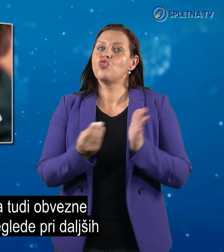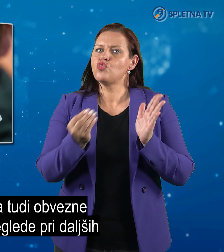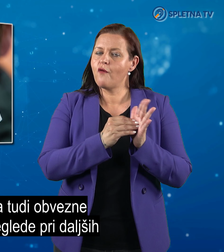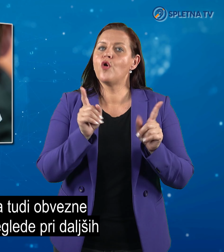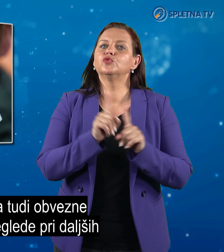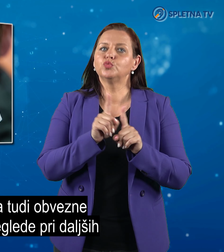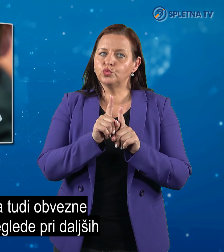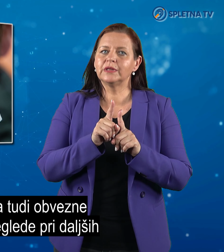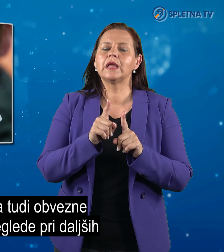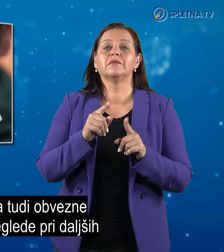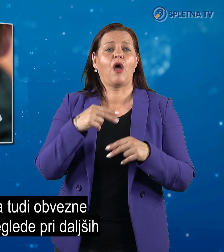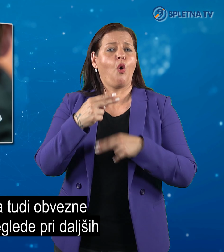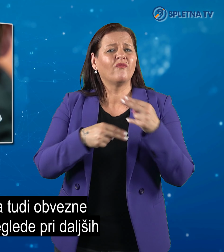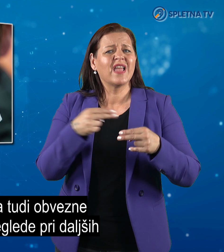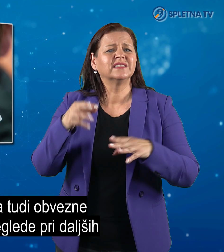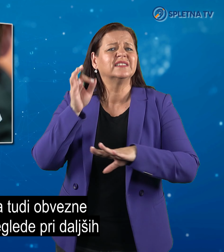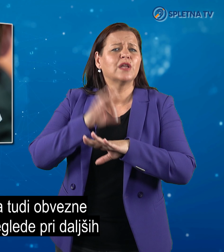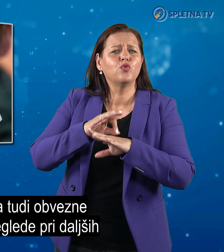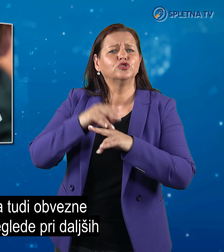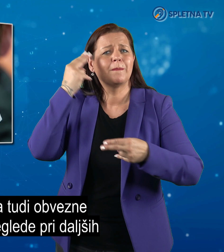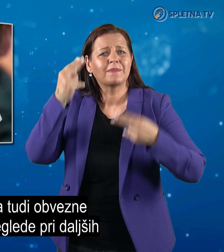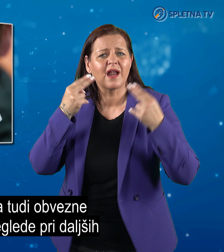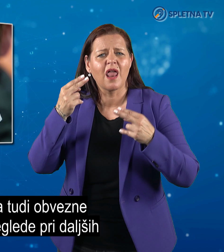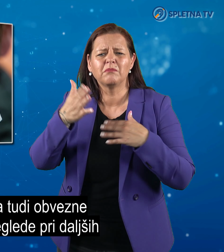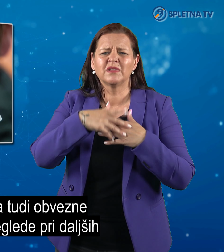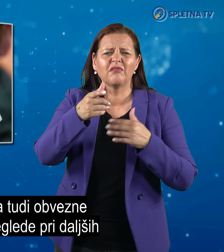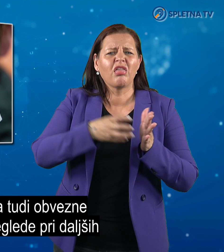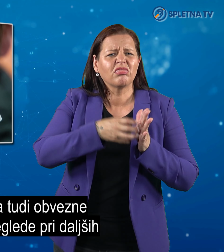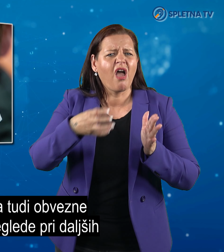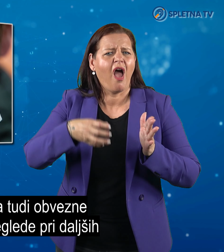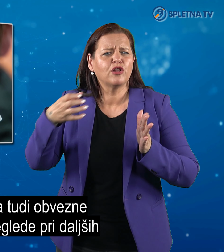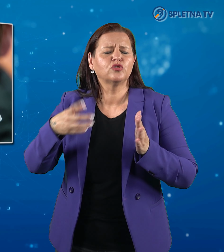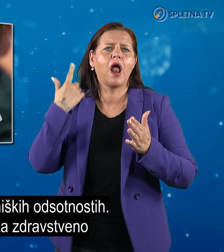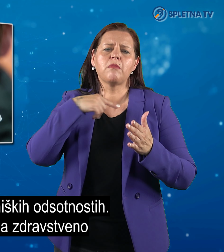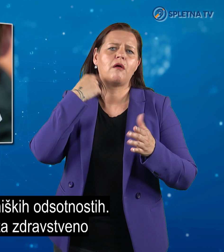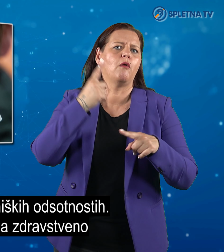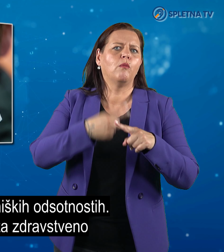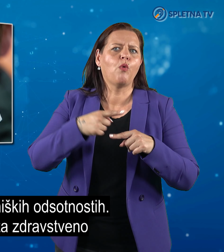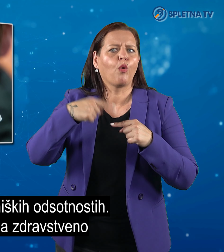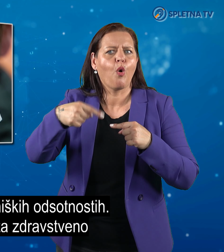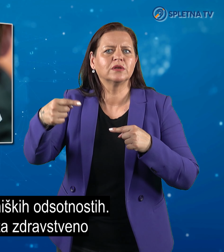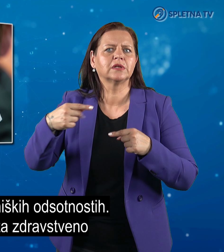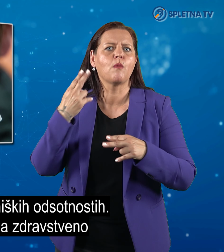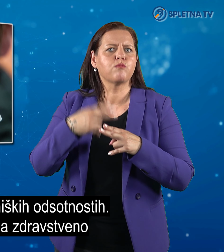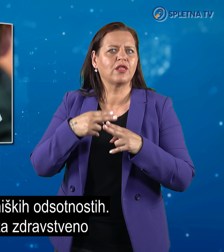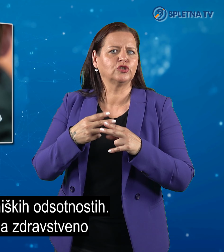Novost uvaja tudi obvezne zdravniške preglede pri daljših ali pogostih bolniških odsotnostih.